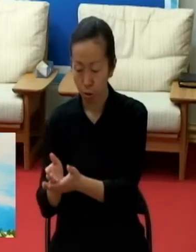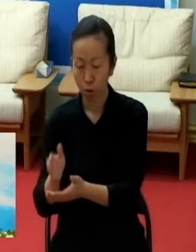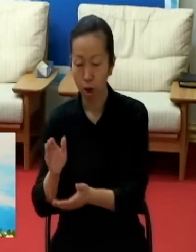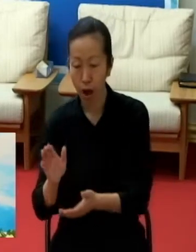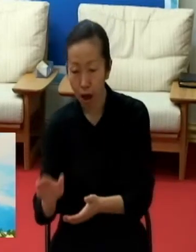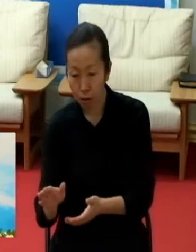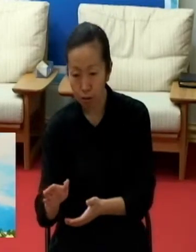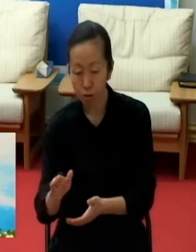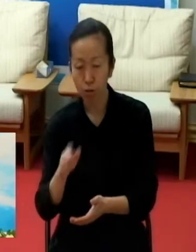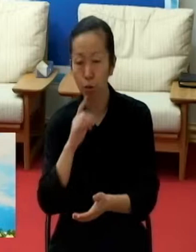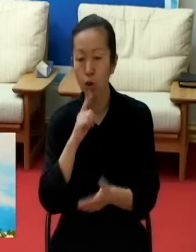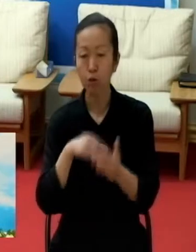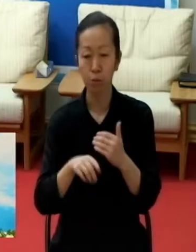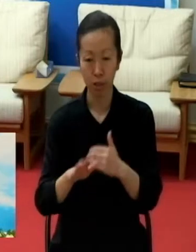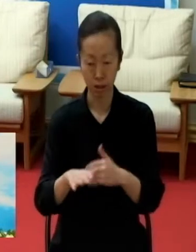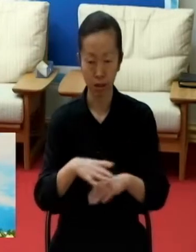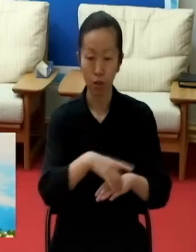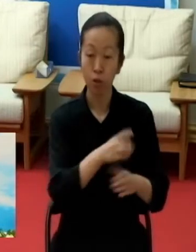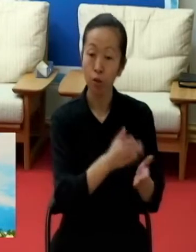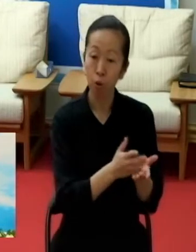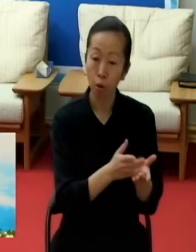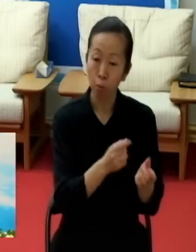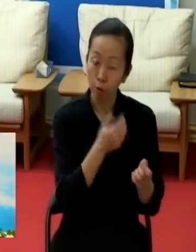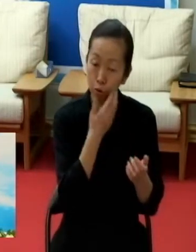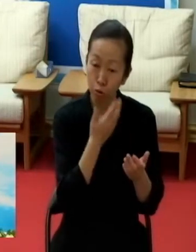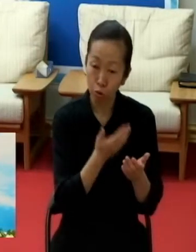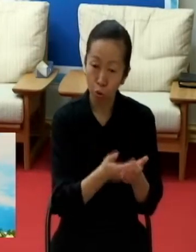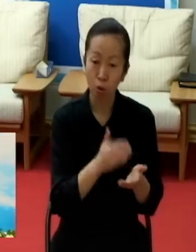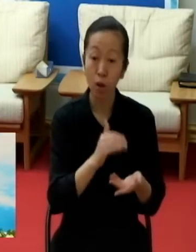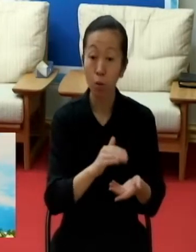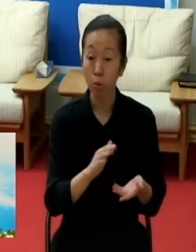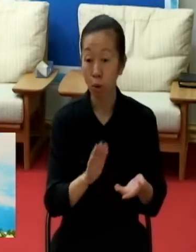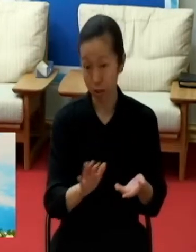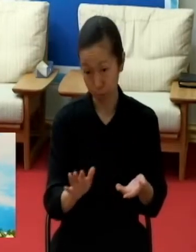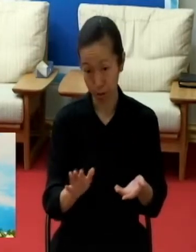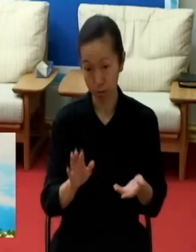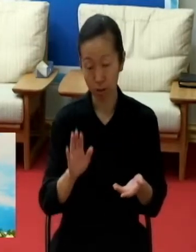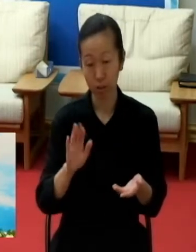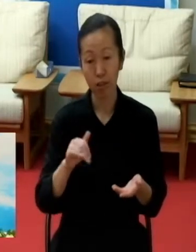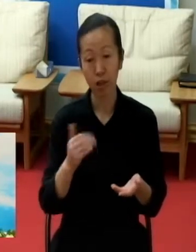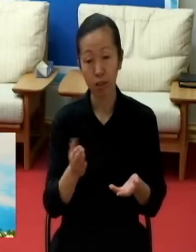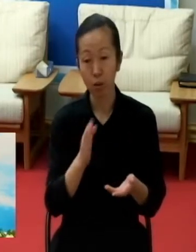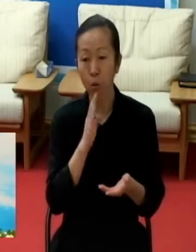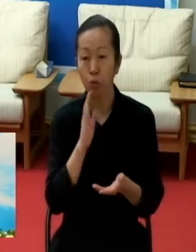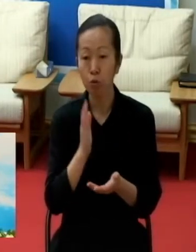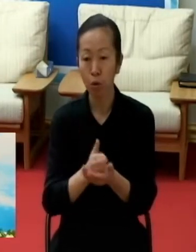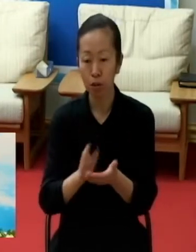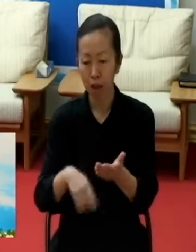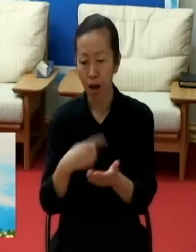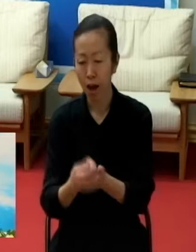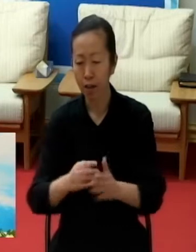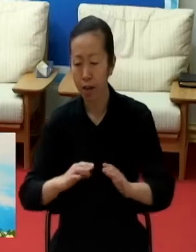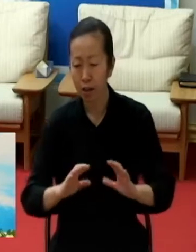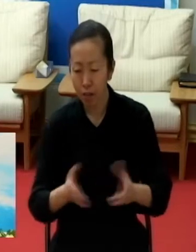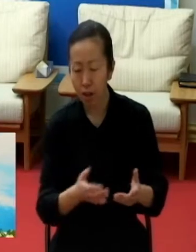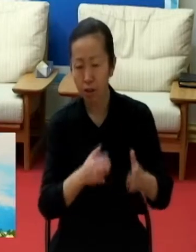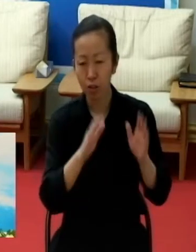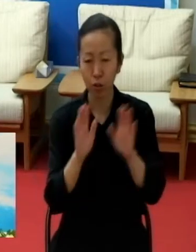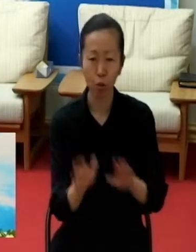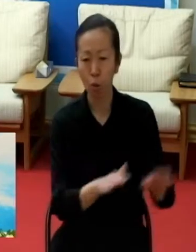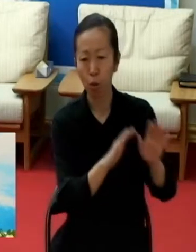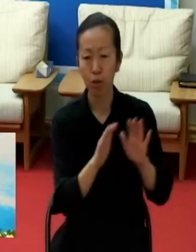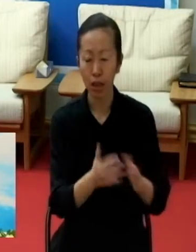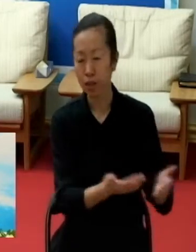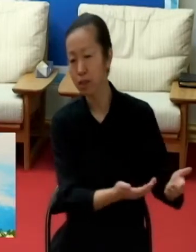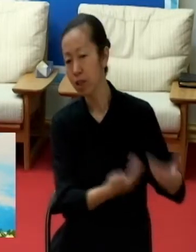중요하지만 常論が重要なんですけれども 본론으로 진입하지 못하면 本論の中に入ることができないと 서론 인생이 되고 마는 것입니다.